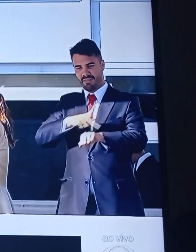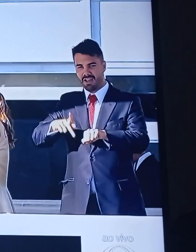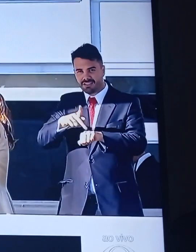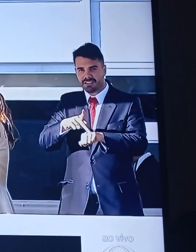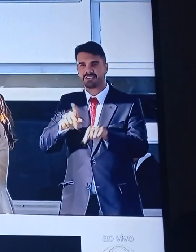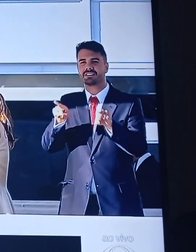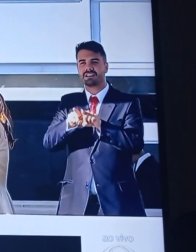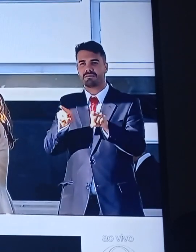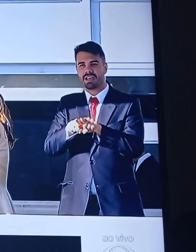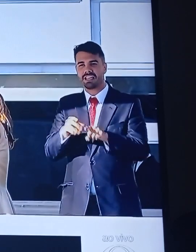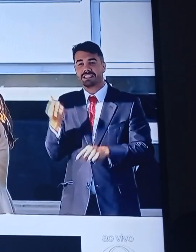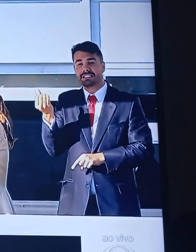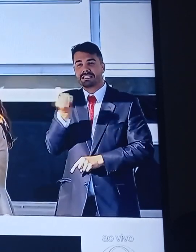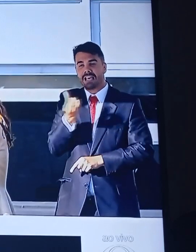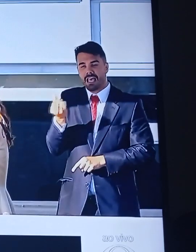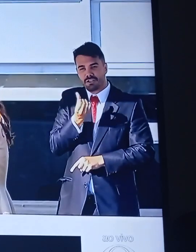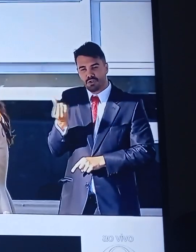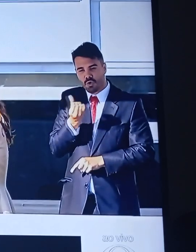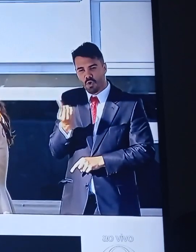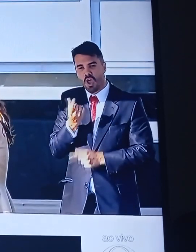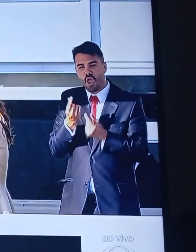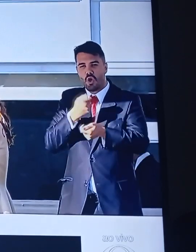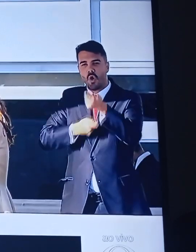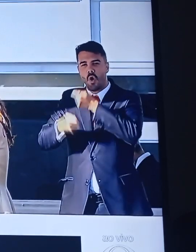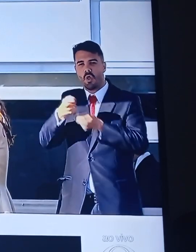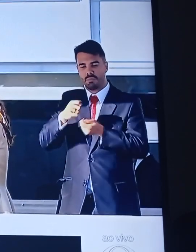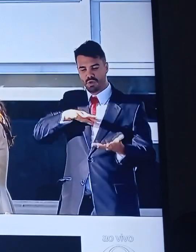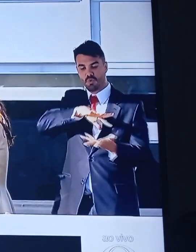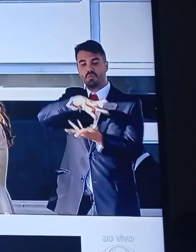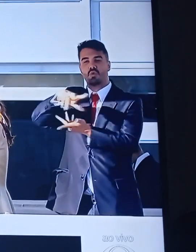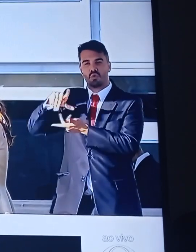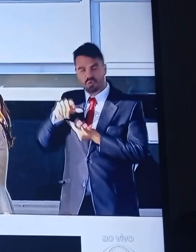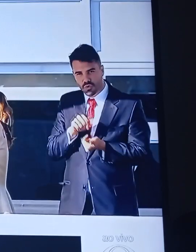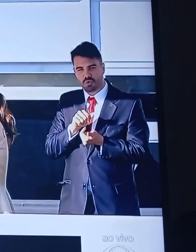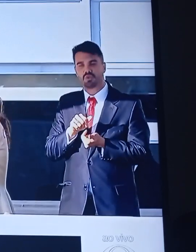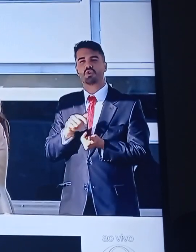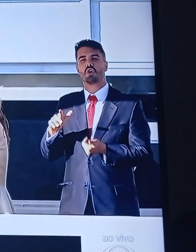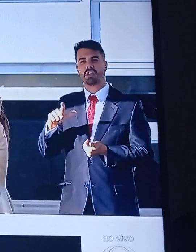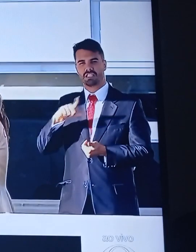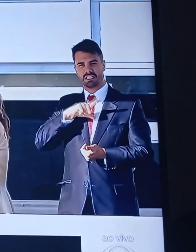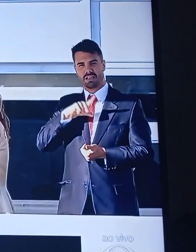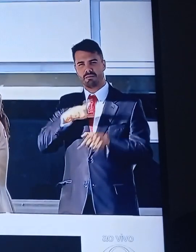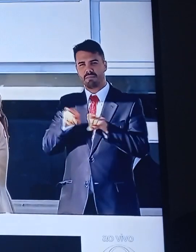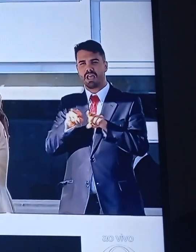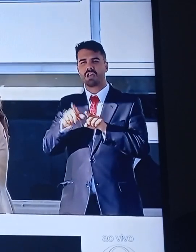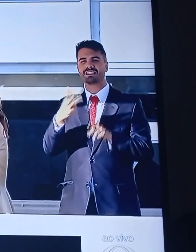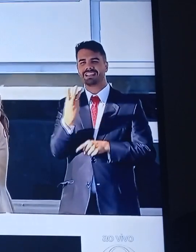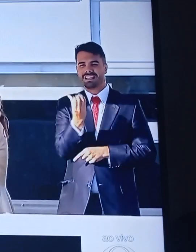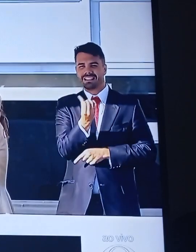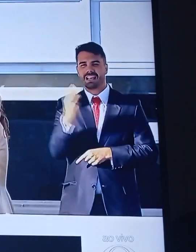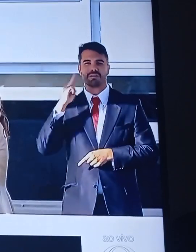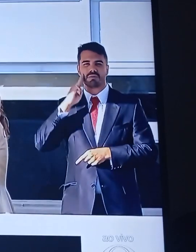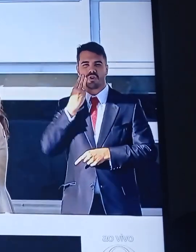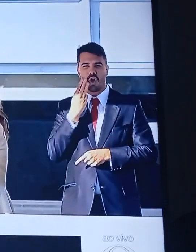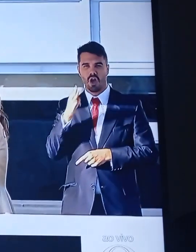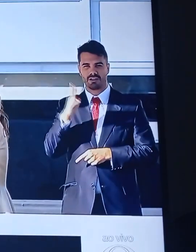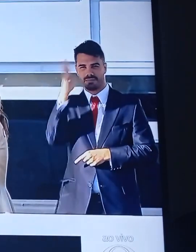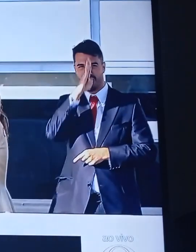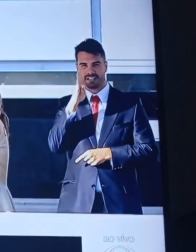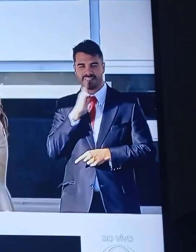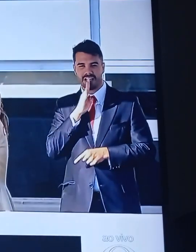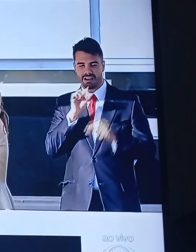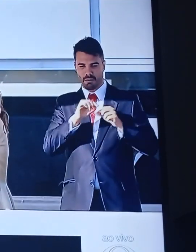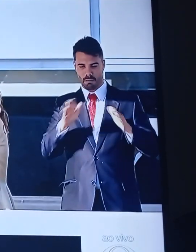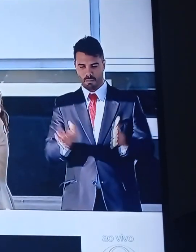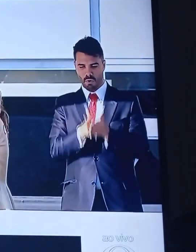tornou a sexta maior economia do mundo, ao mesmo tempo em que 36 milhões de brasileiros e brasileiras saíram